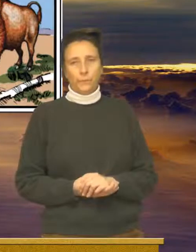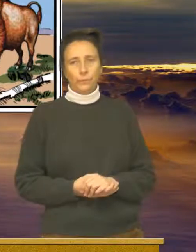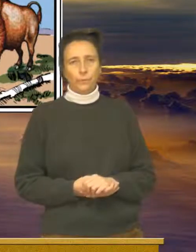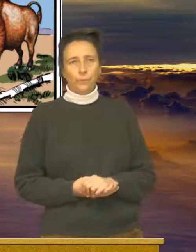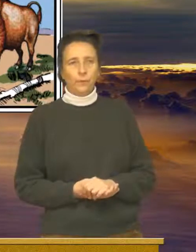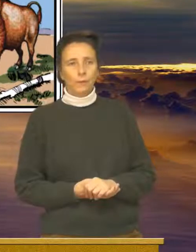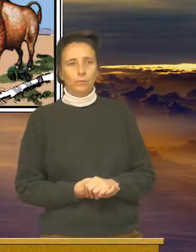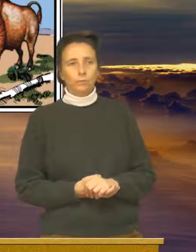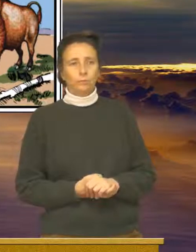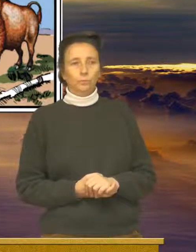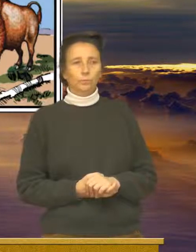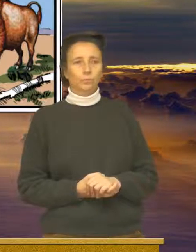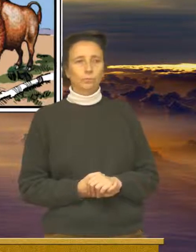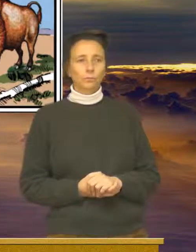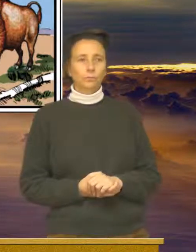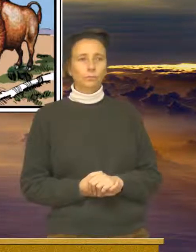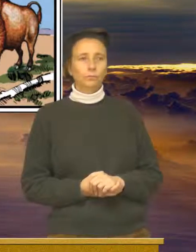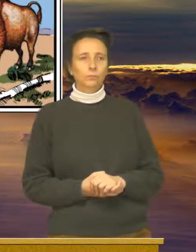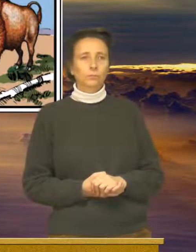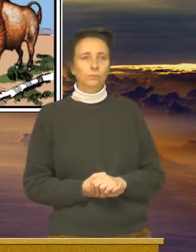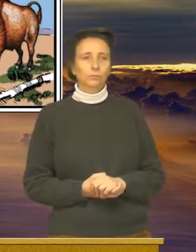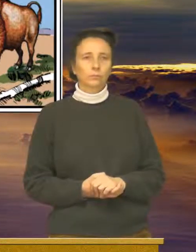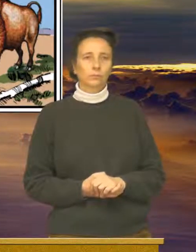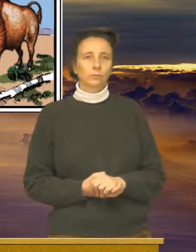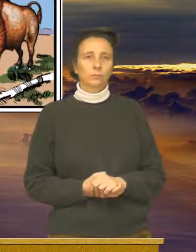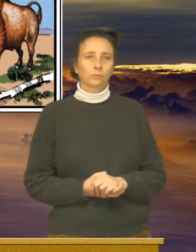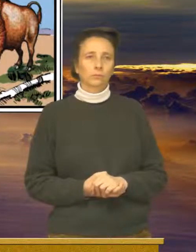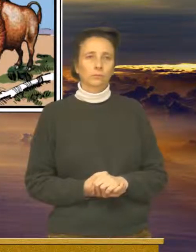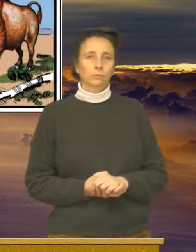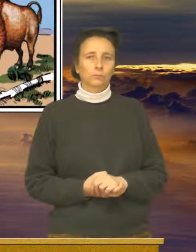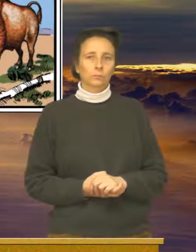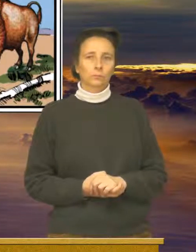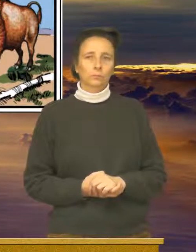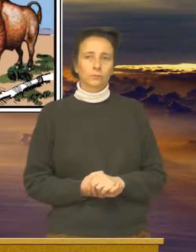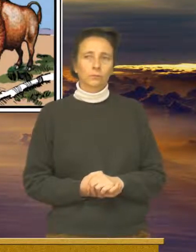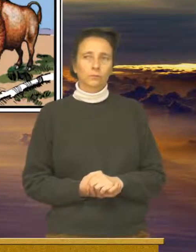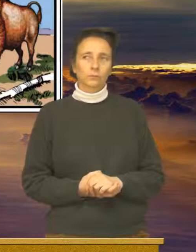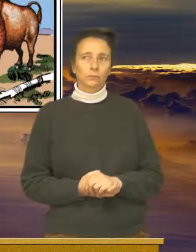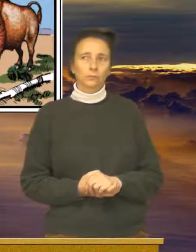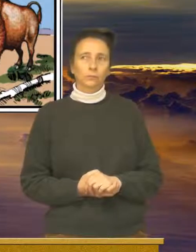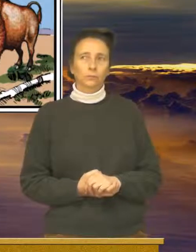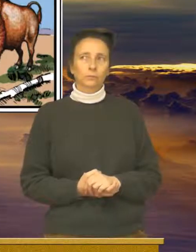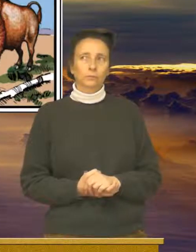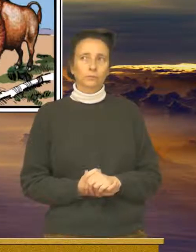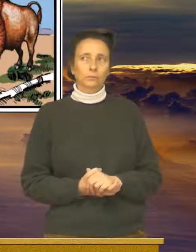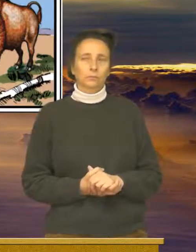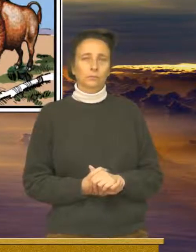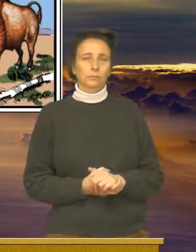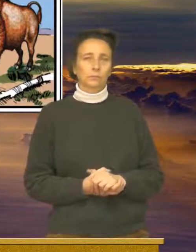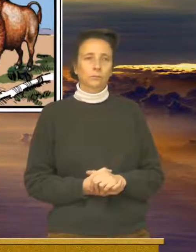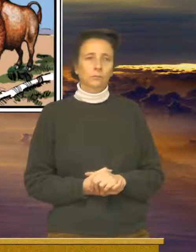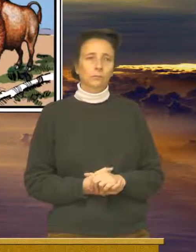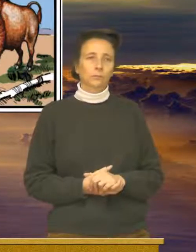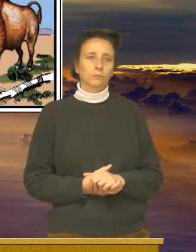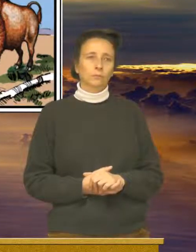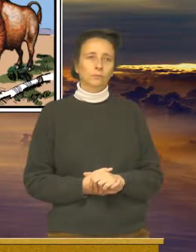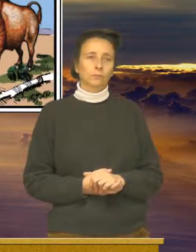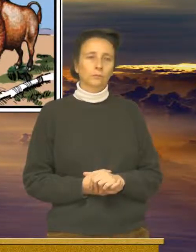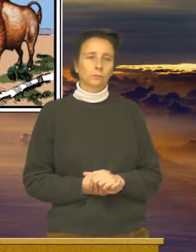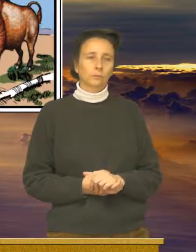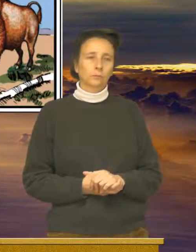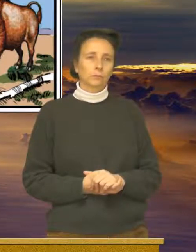un conflicto tremendo. Y eso es que estamos estudiando prácticamente en la pregunta